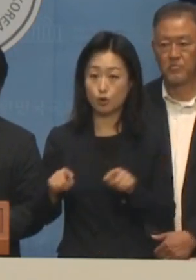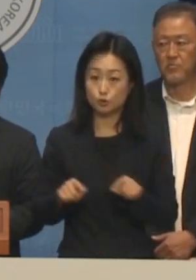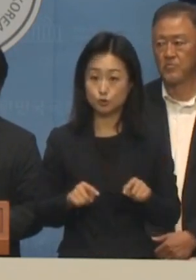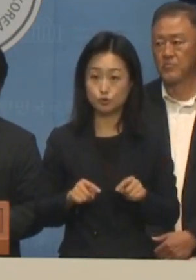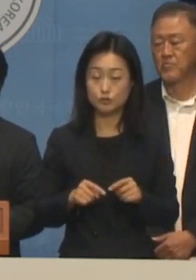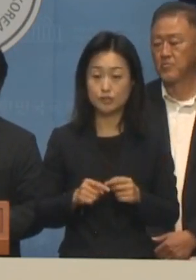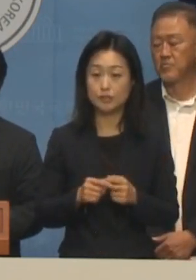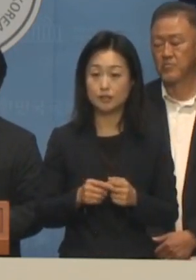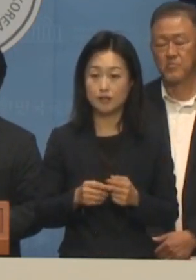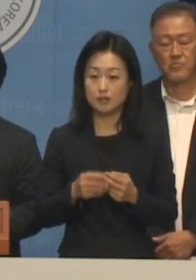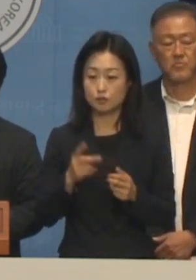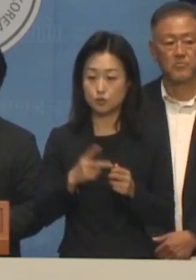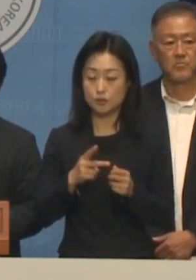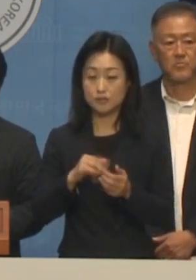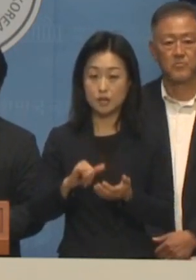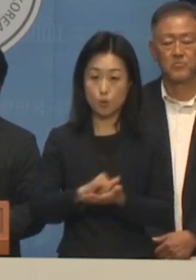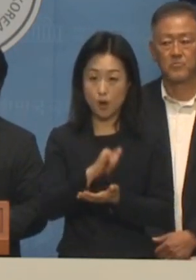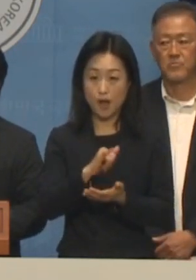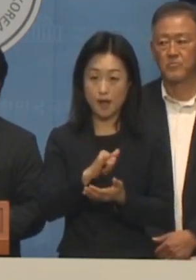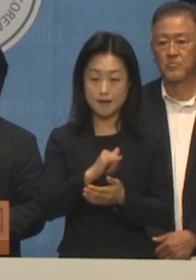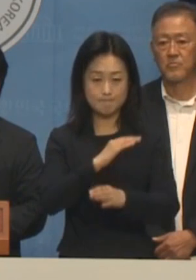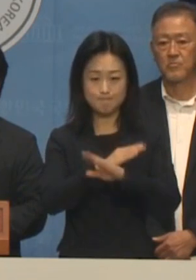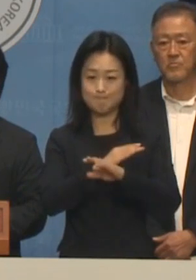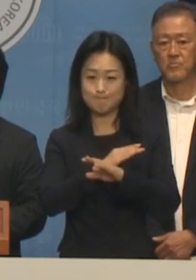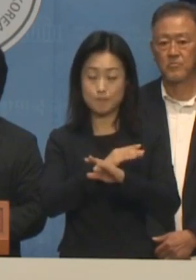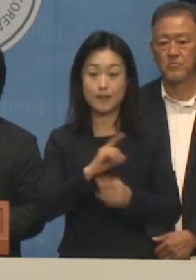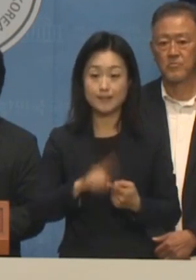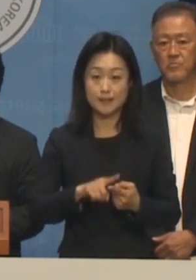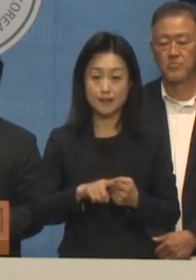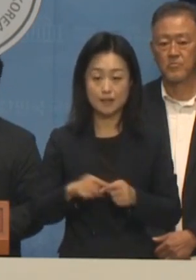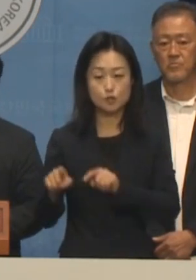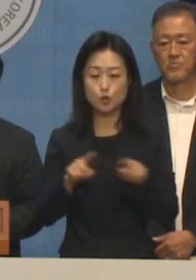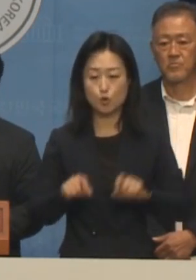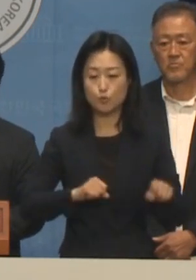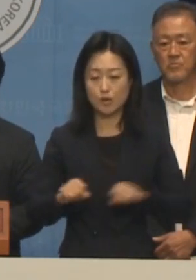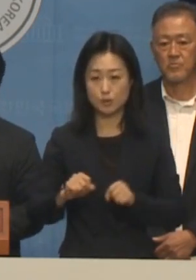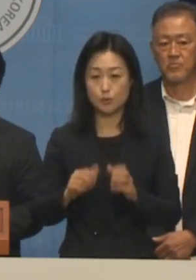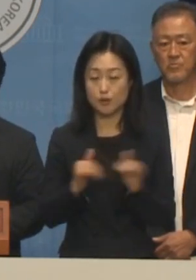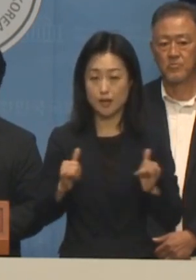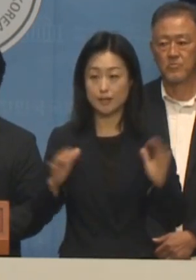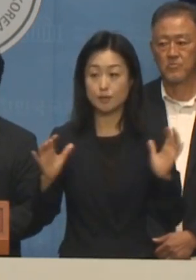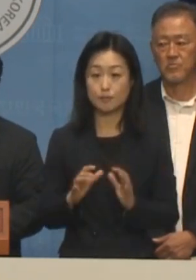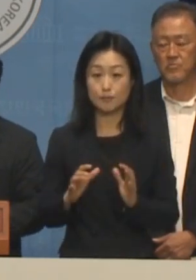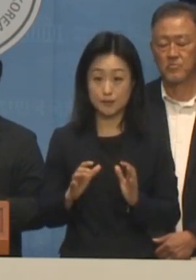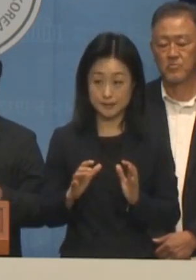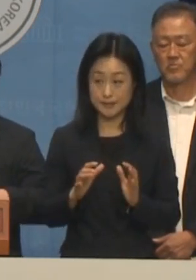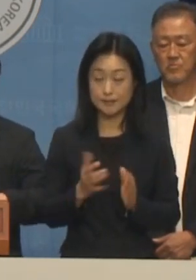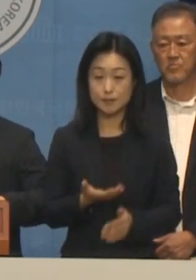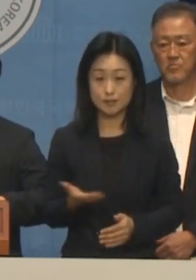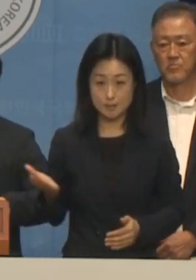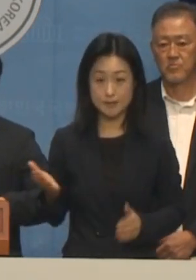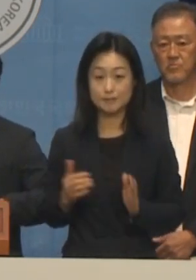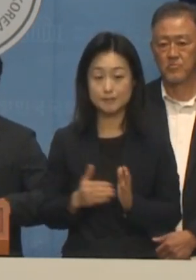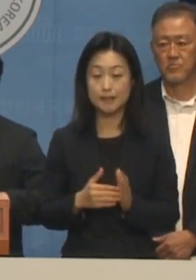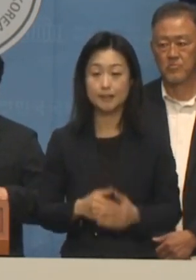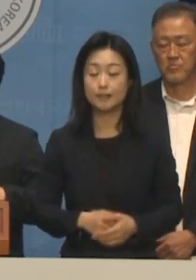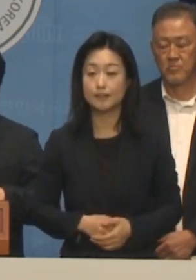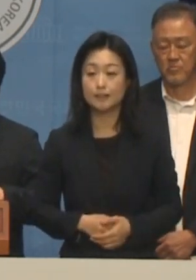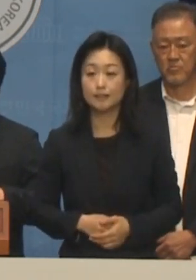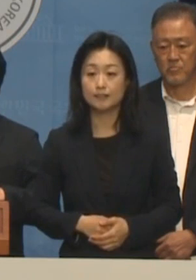제주 제2공항 백지화 전국 행동에서도 함께 자리를 하고 계십니다. 그러면은